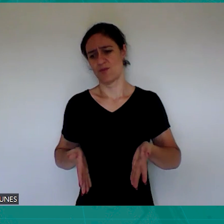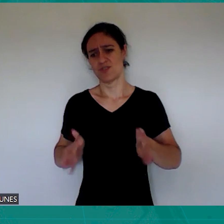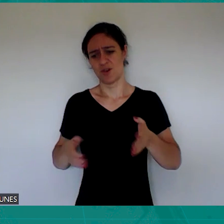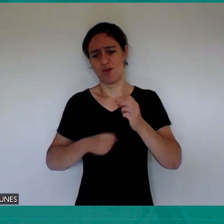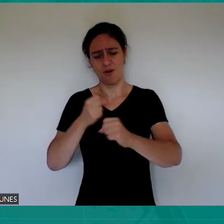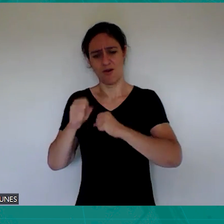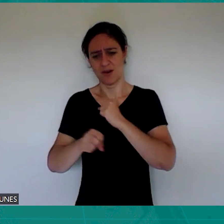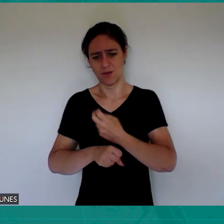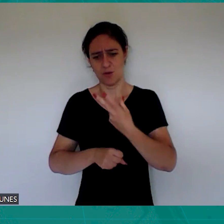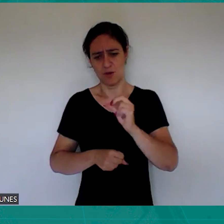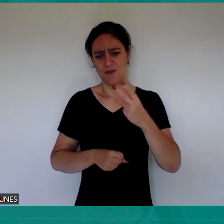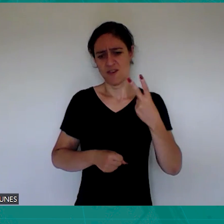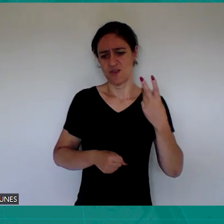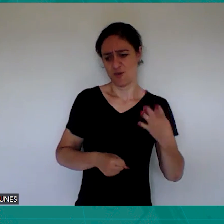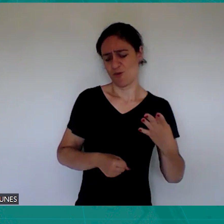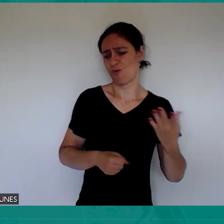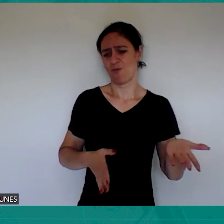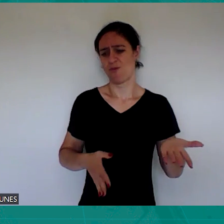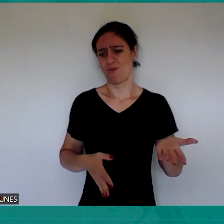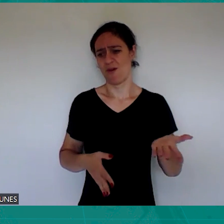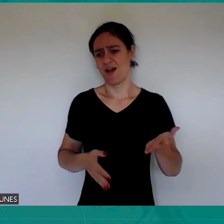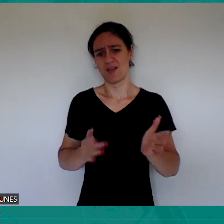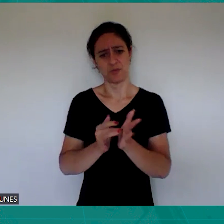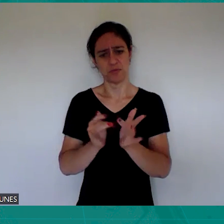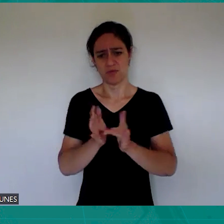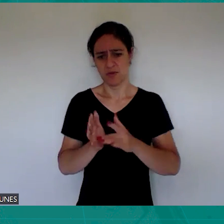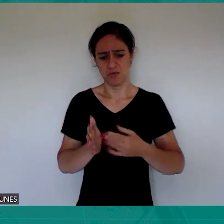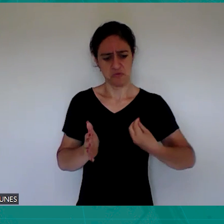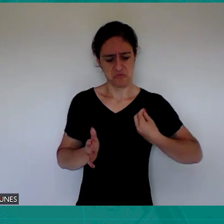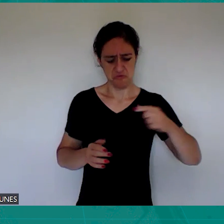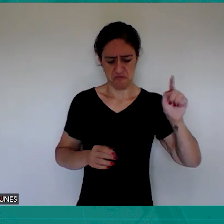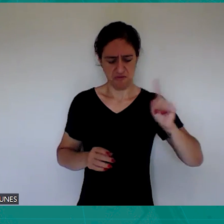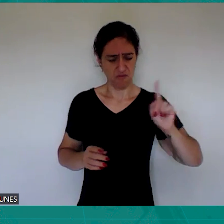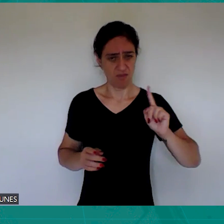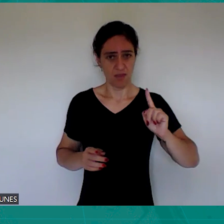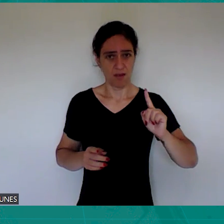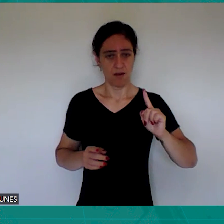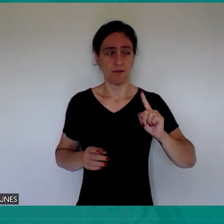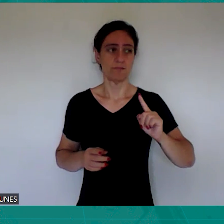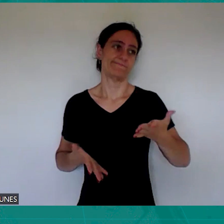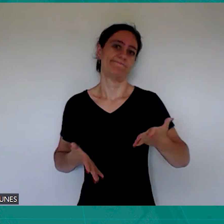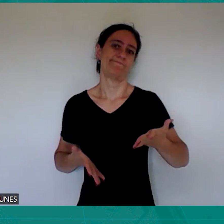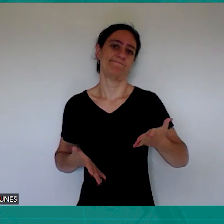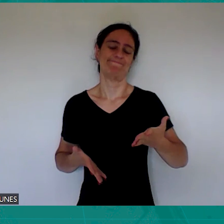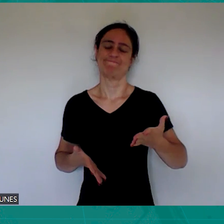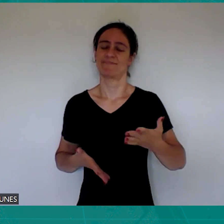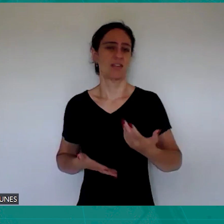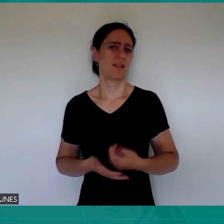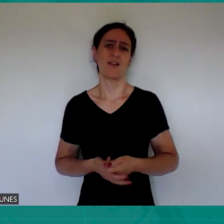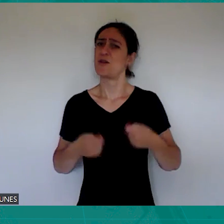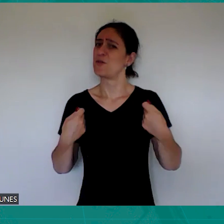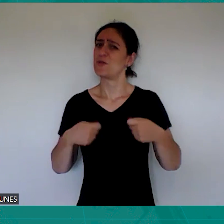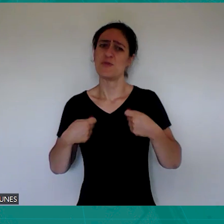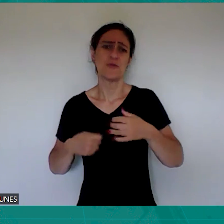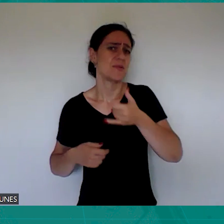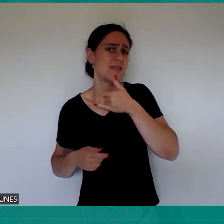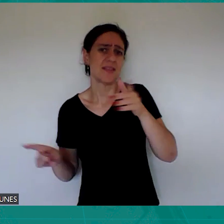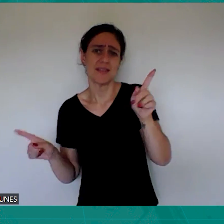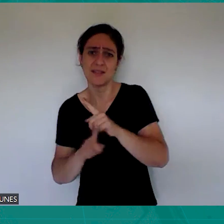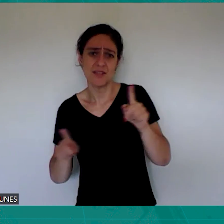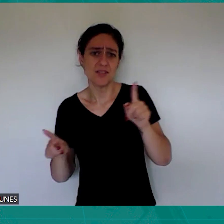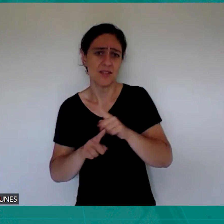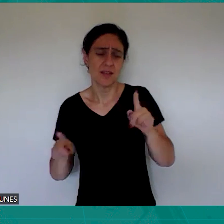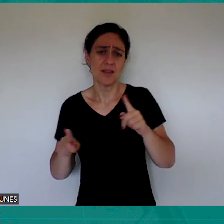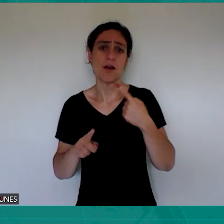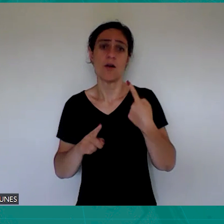na terra onde Jesus vivia ali, na Galileia, depois na Judéia, você não precisa lamentar, irmão, você não esteve com Jesus